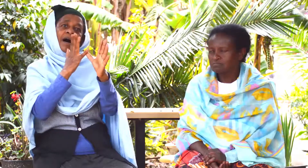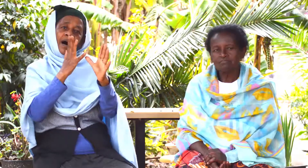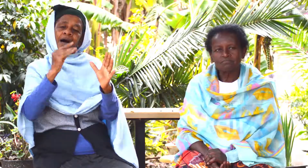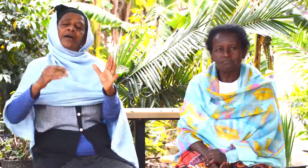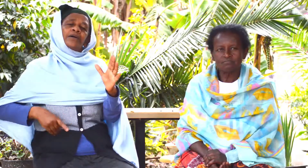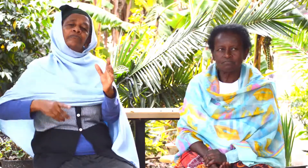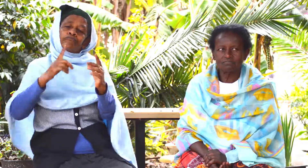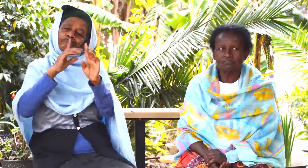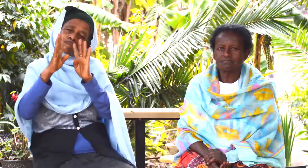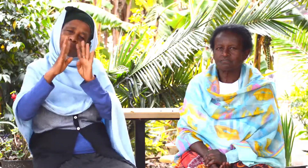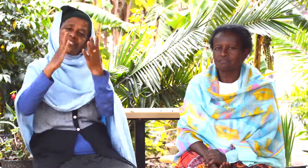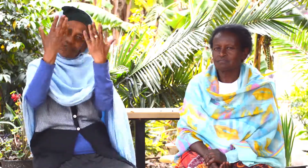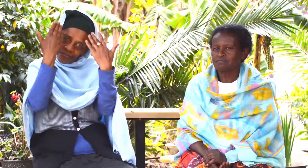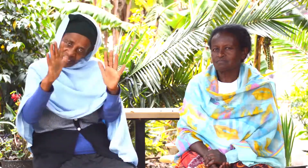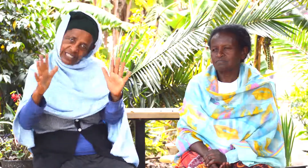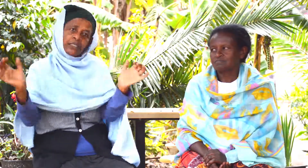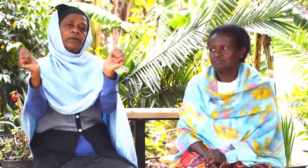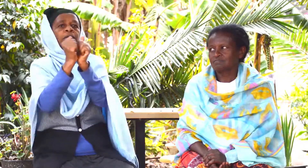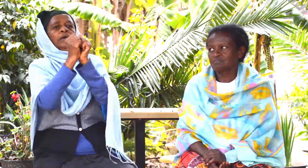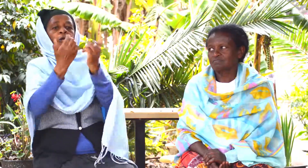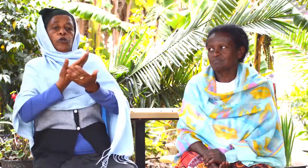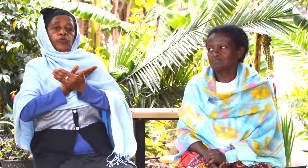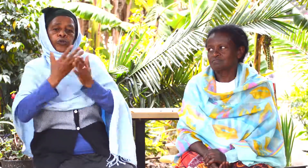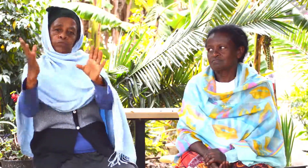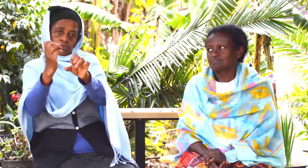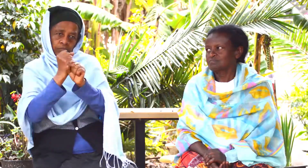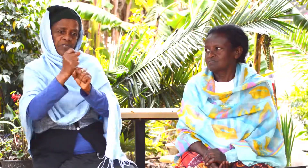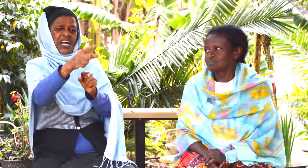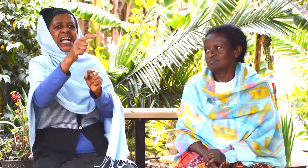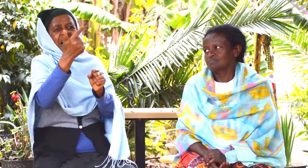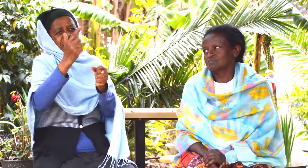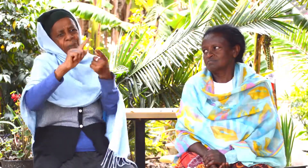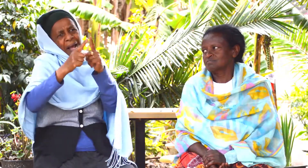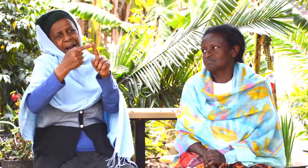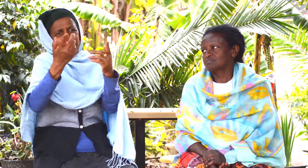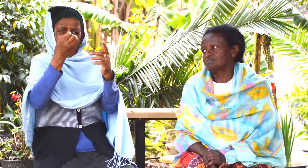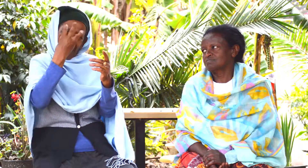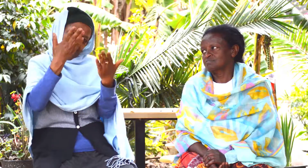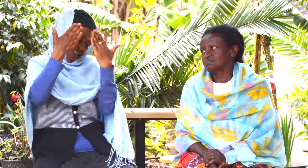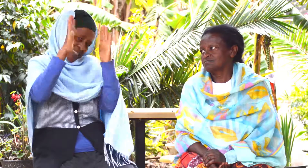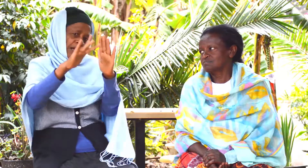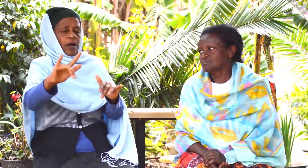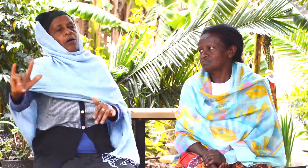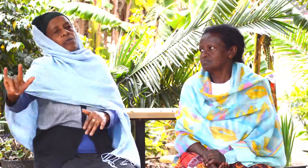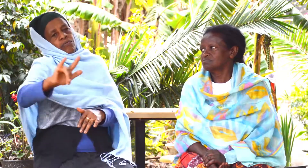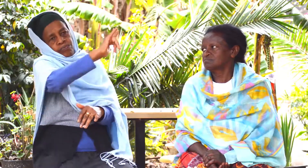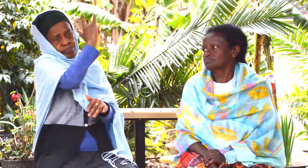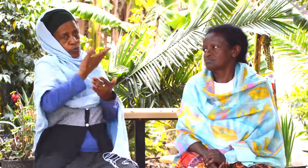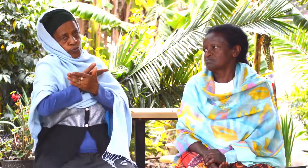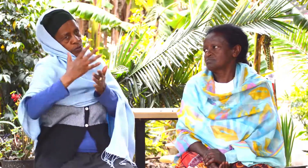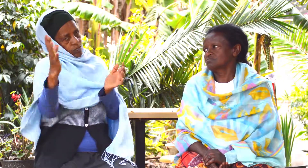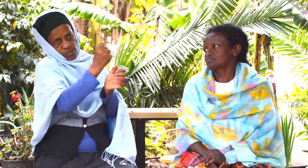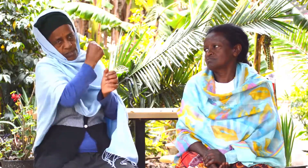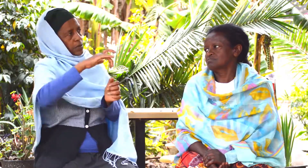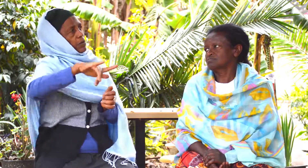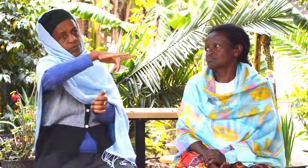ከዛ በኋላ ግን At that time, the grandfather took the child to her home. ሰጠ ግን አይታወቅም። Nobody knows what she did with the